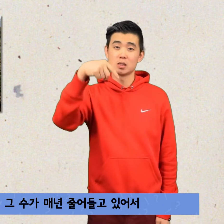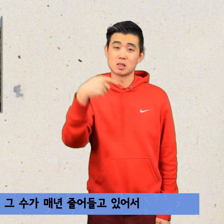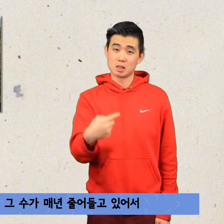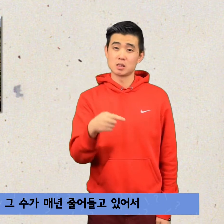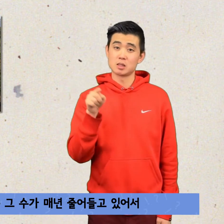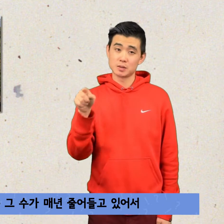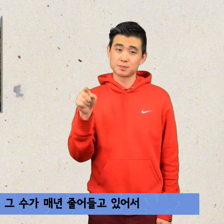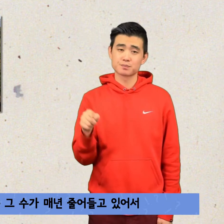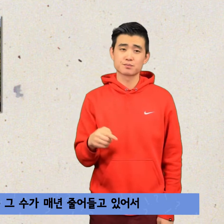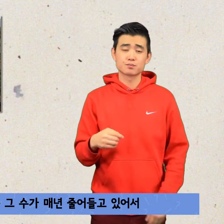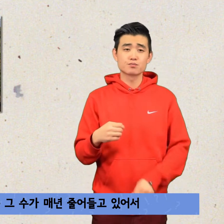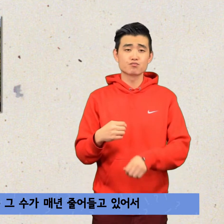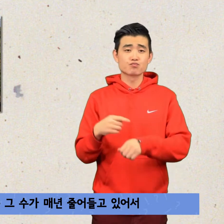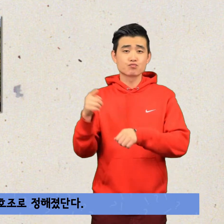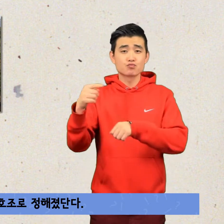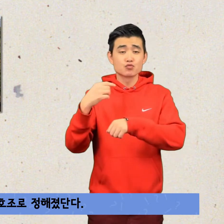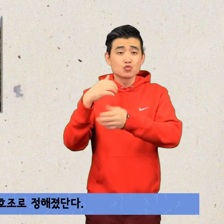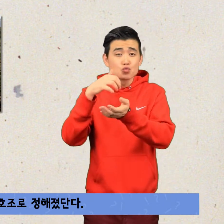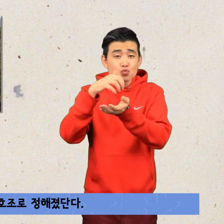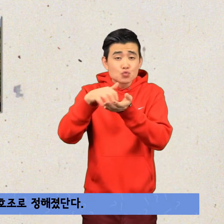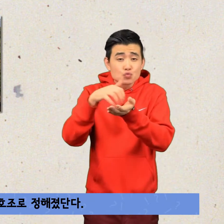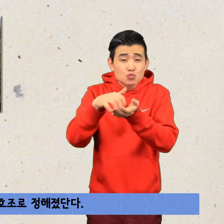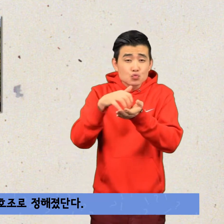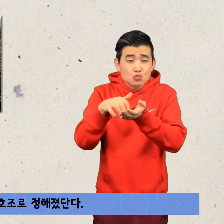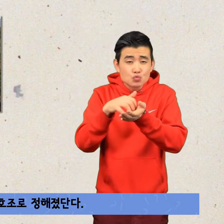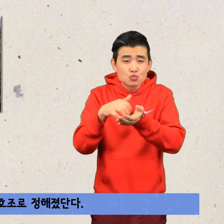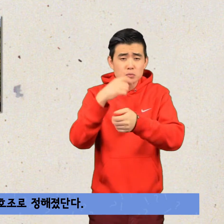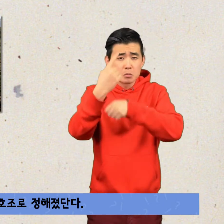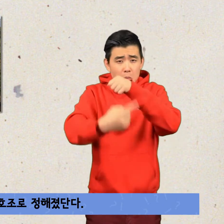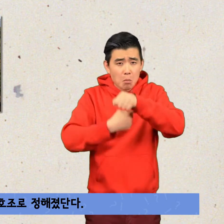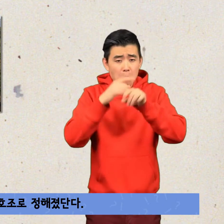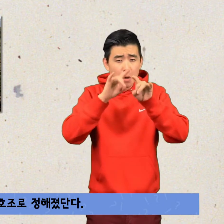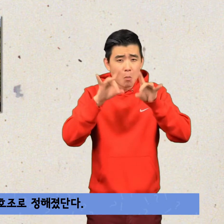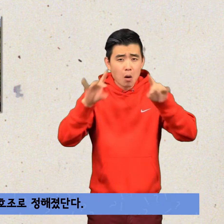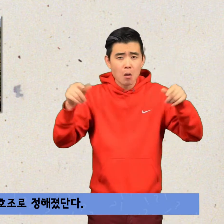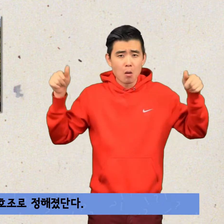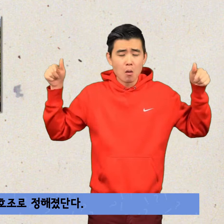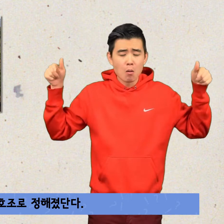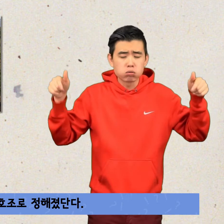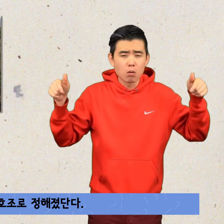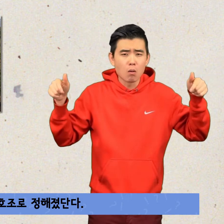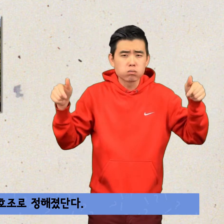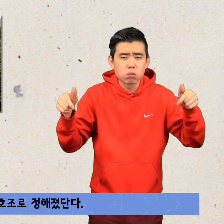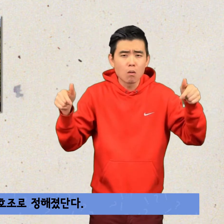매년 줄어들고 있어서 국제 보호조로 정해졌단다.